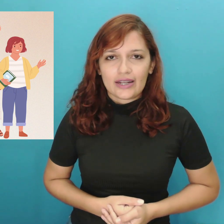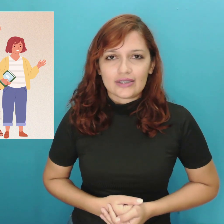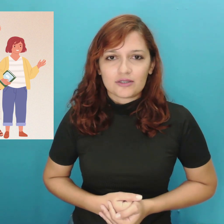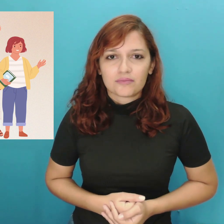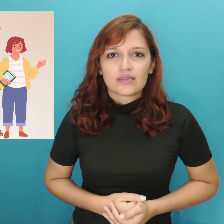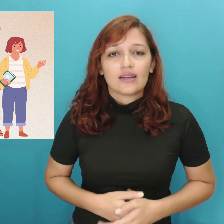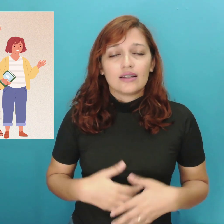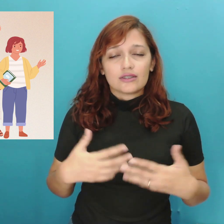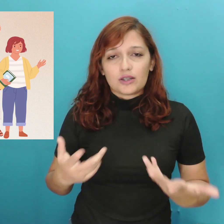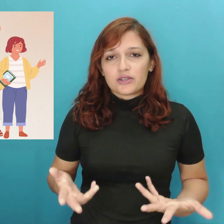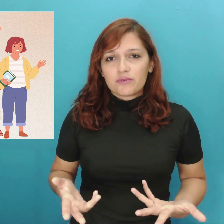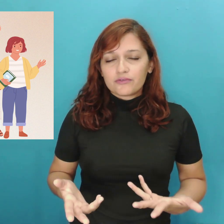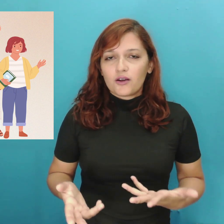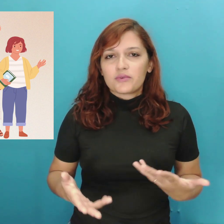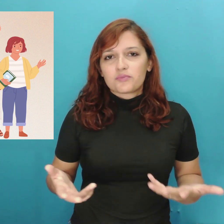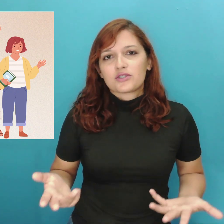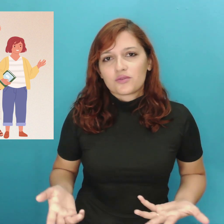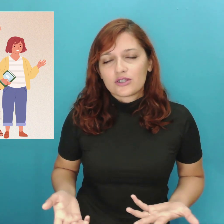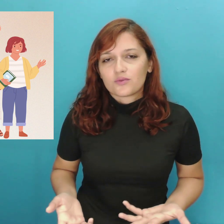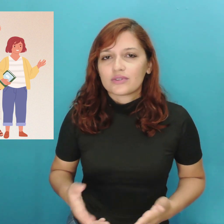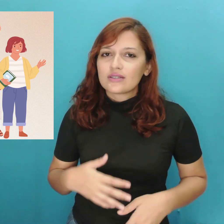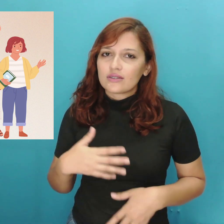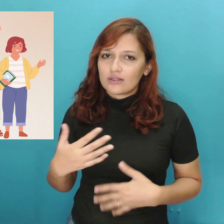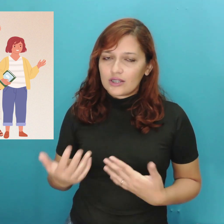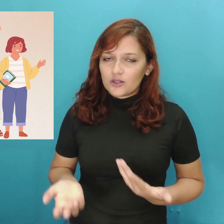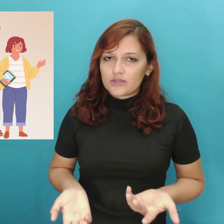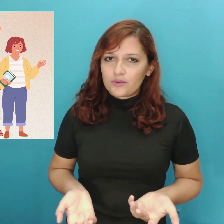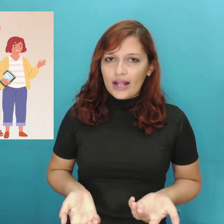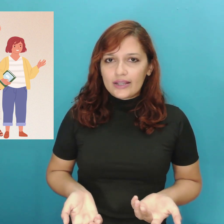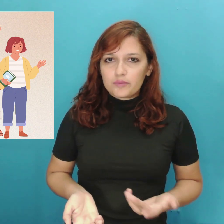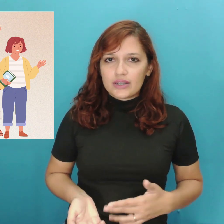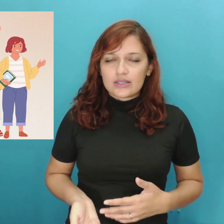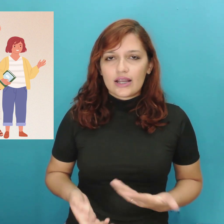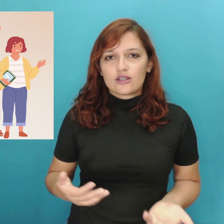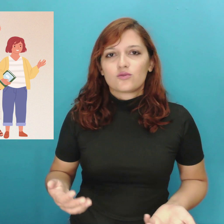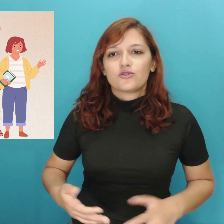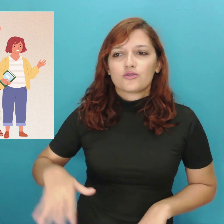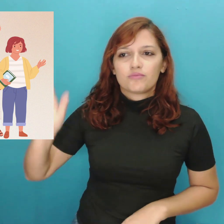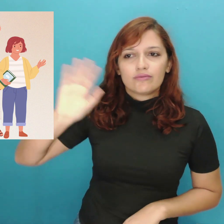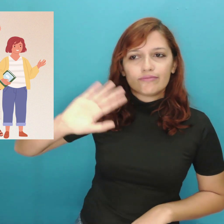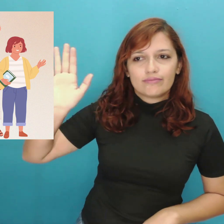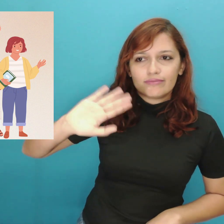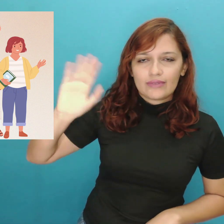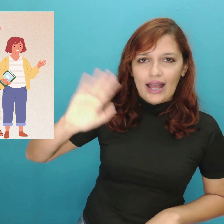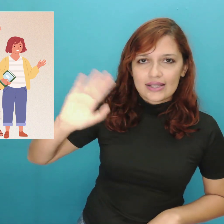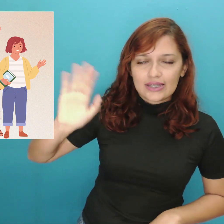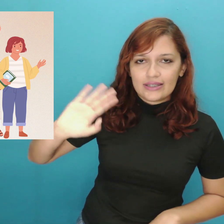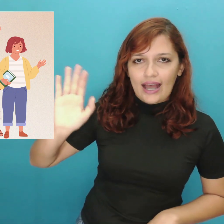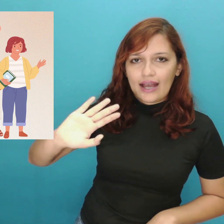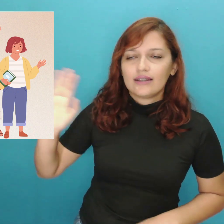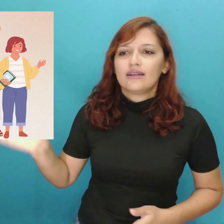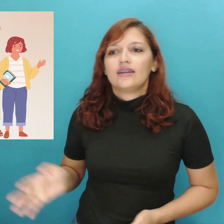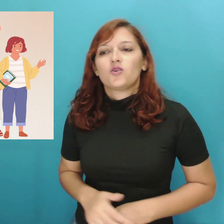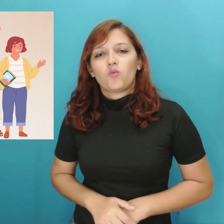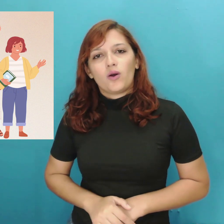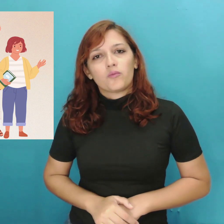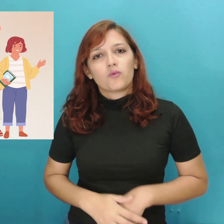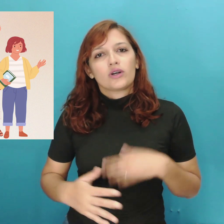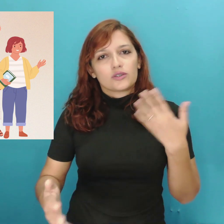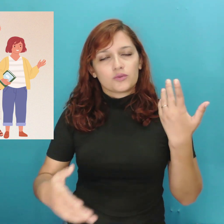diferente. Então, da mesma forma, as pessoas surdas que usam a Libras, elas costumam acenar quando